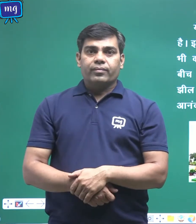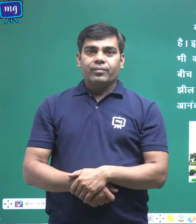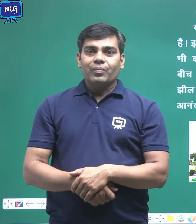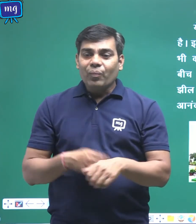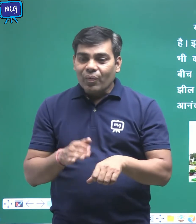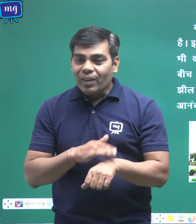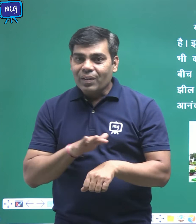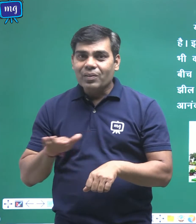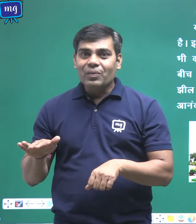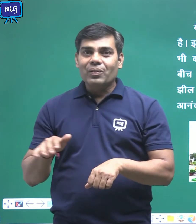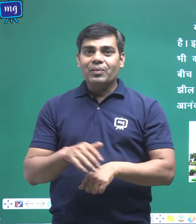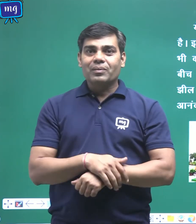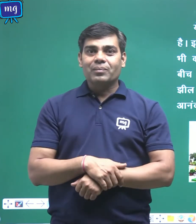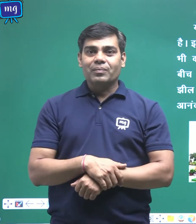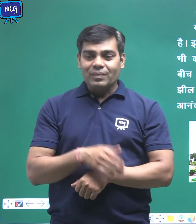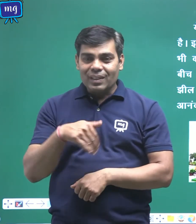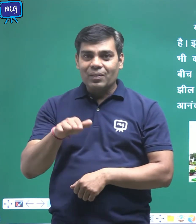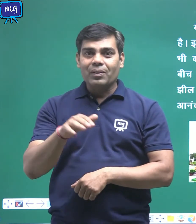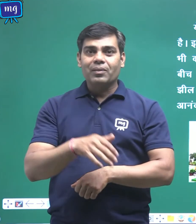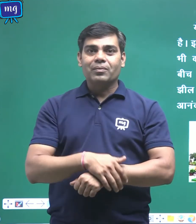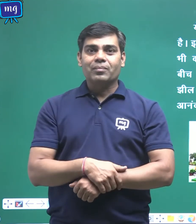प्यारे बच्चों, आगे बढ़ें।